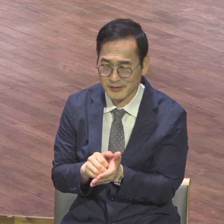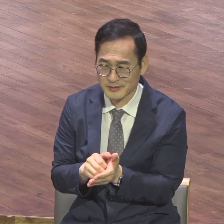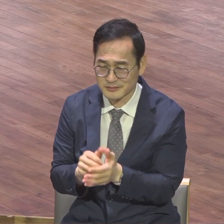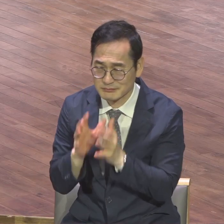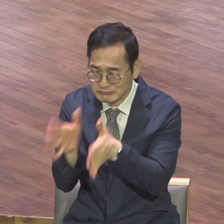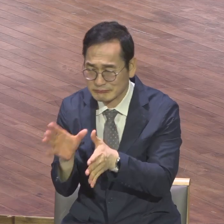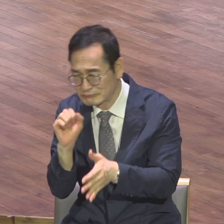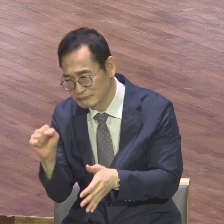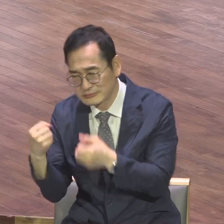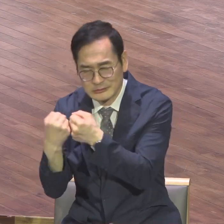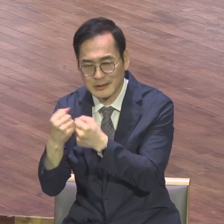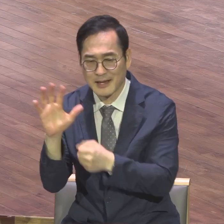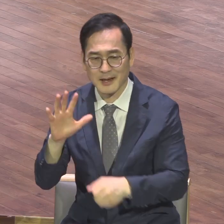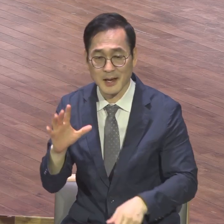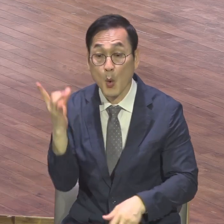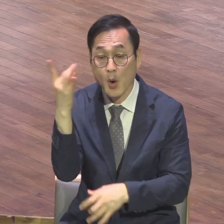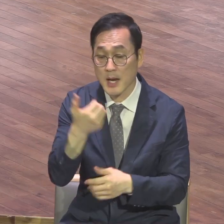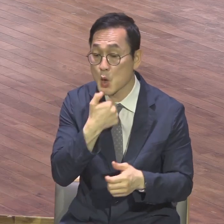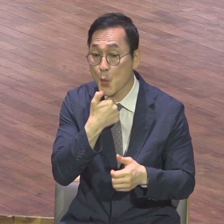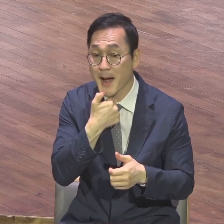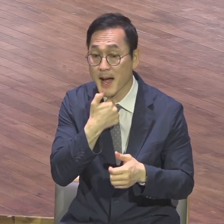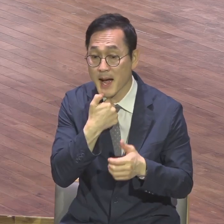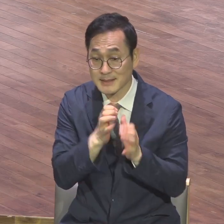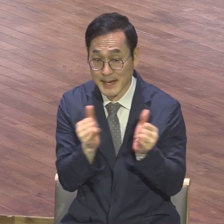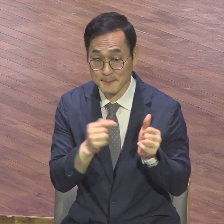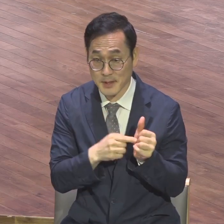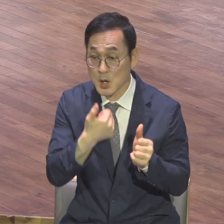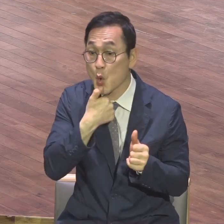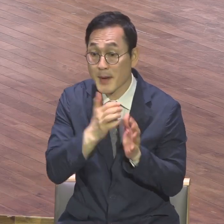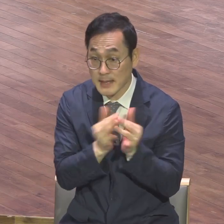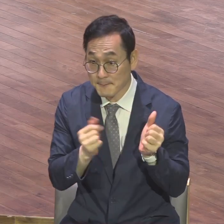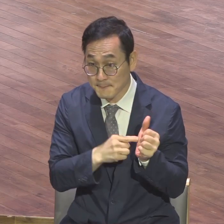시민권자는 공정하게 정당한 절차를 밟고 재판받는데 형이